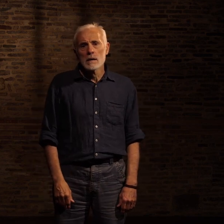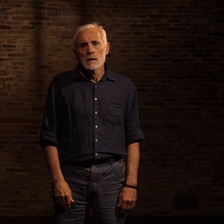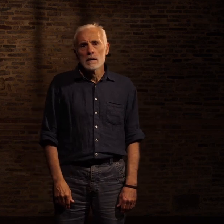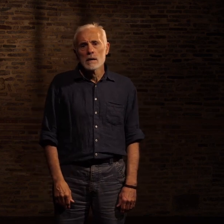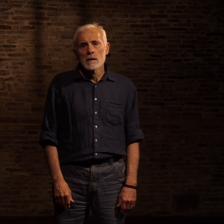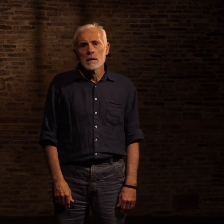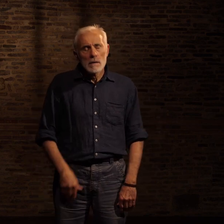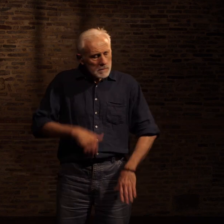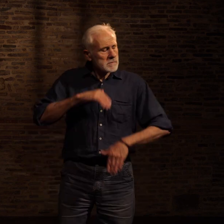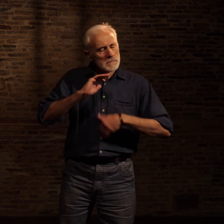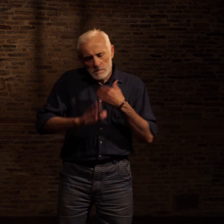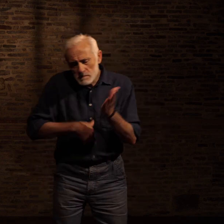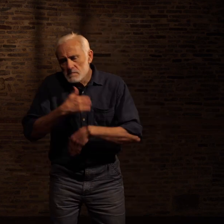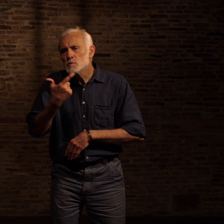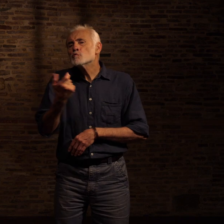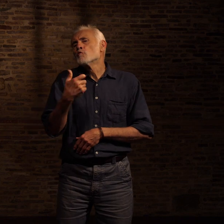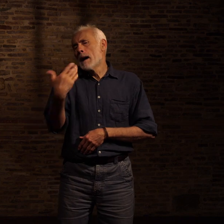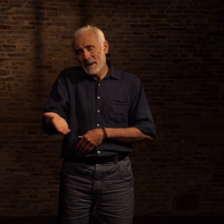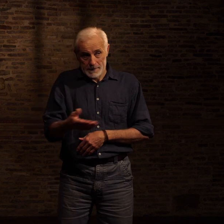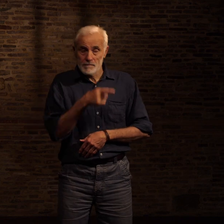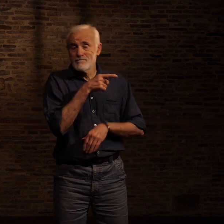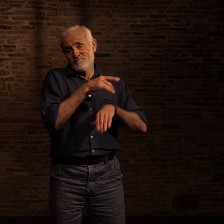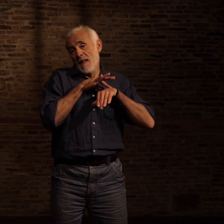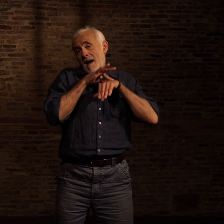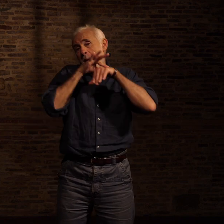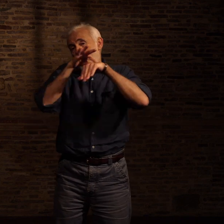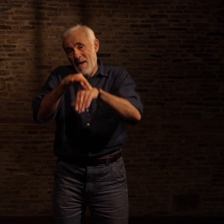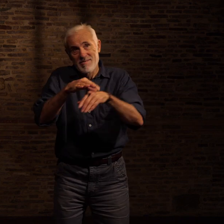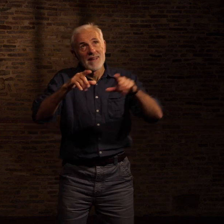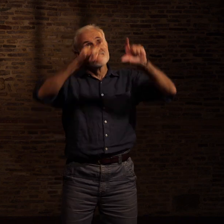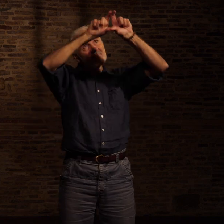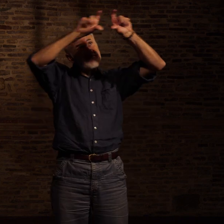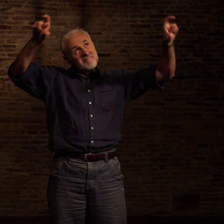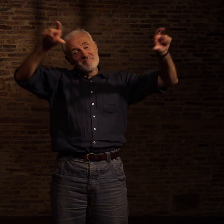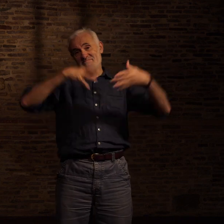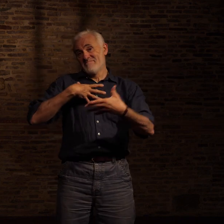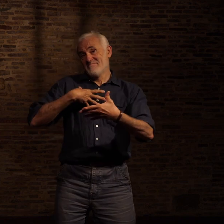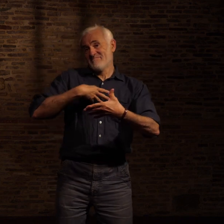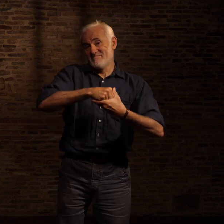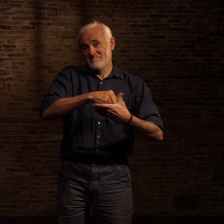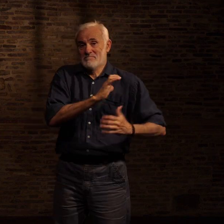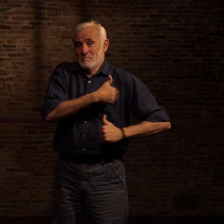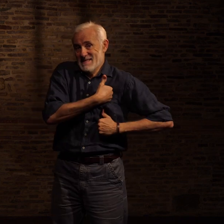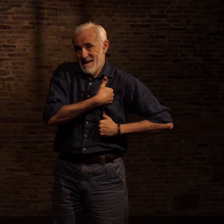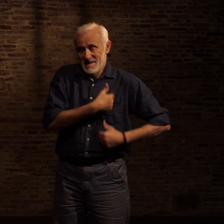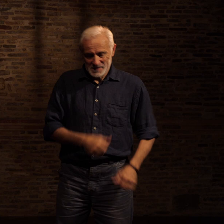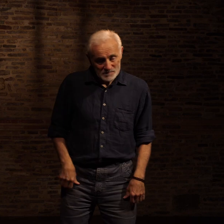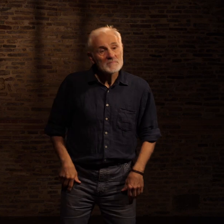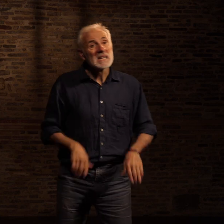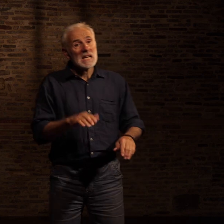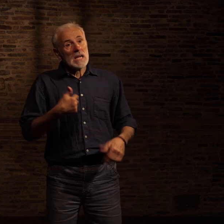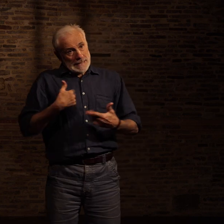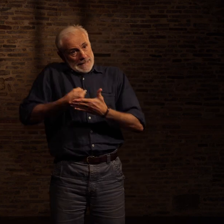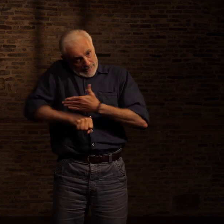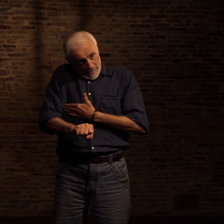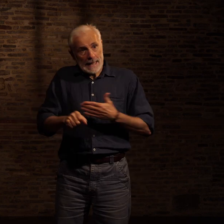deux jours plus tard david moment là au centre d'incorporation j'ai dit à l'agent de recrutement que j'étais né à new jersey mais que